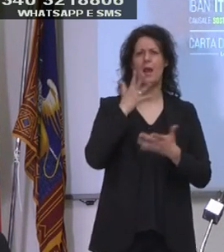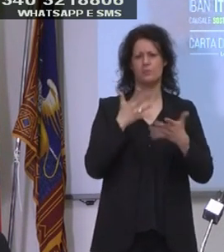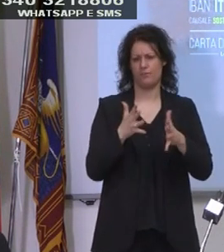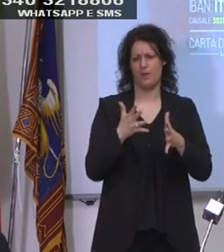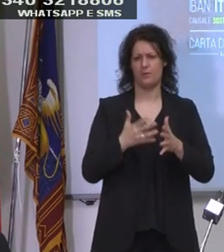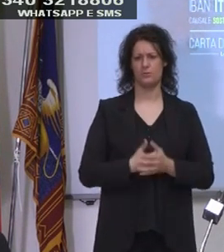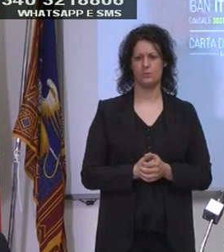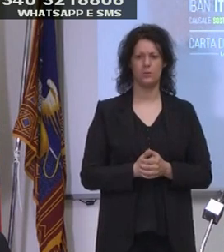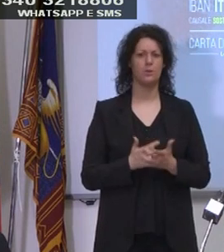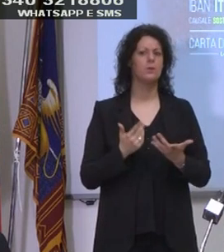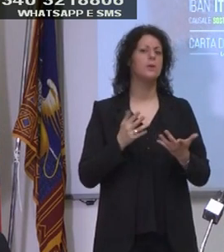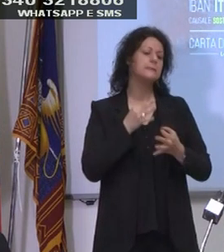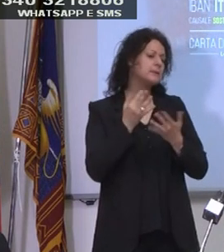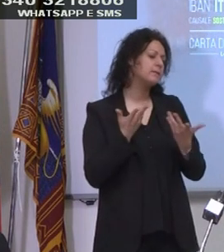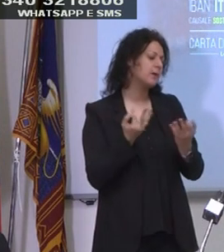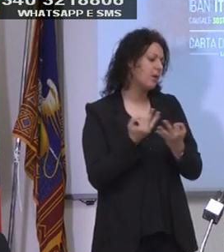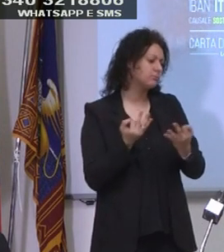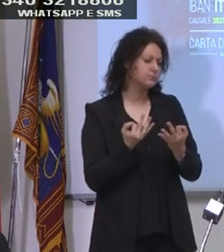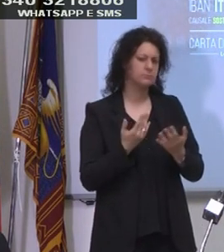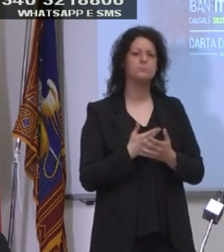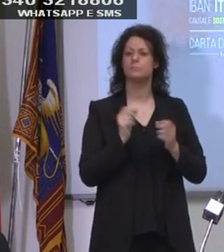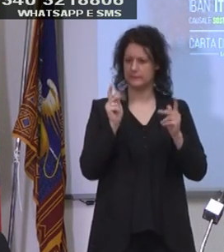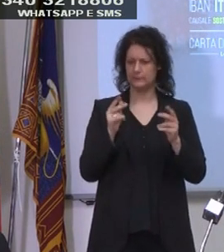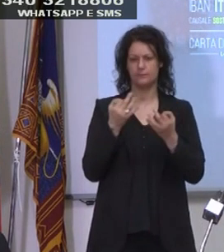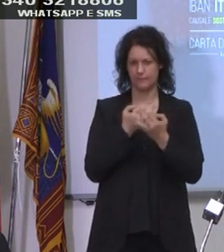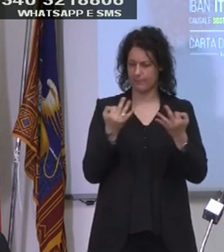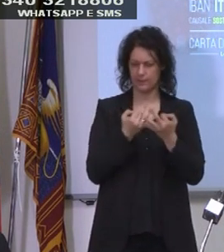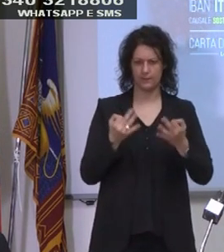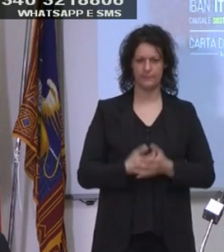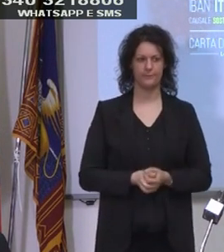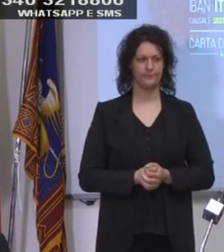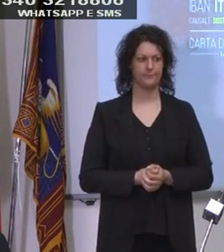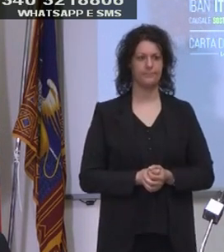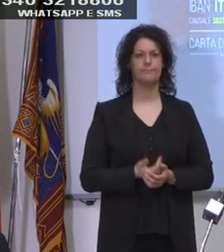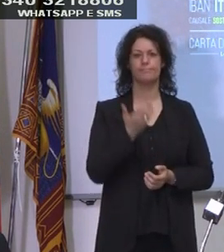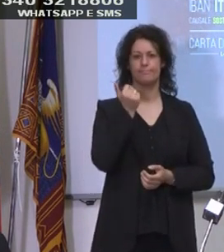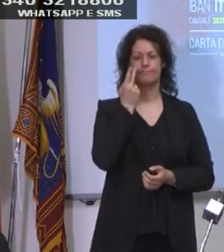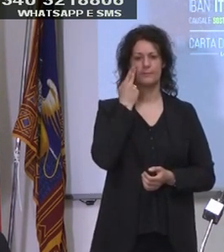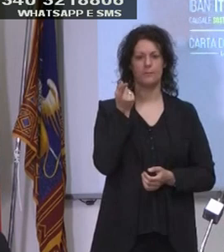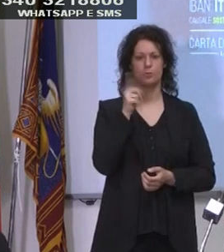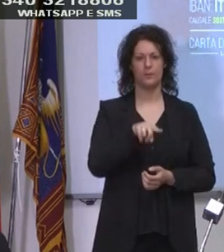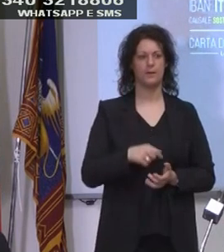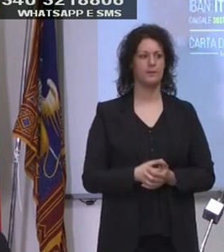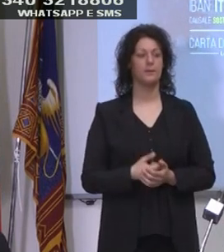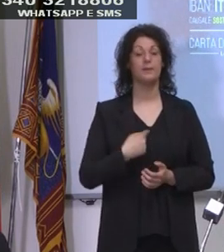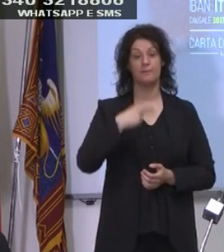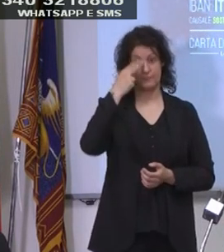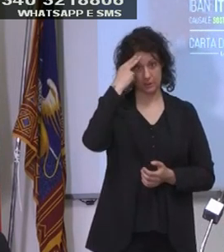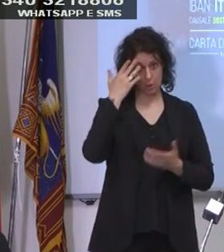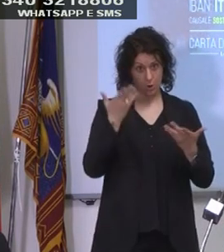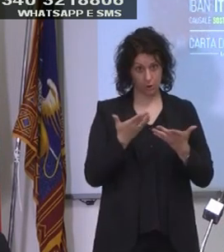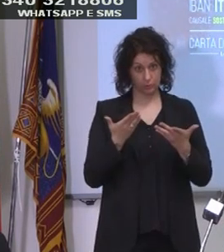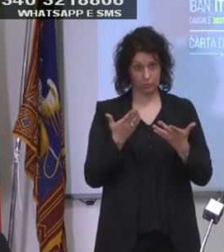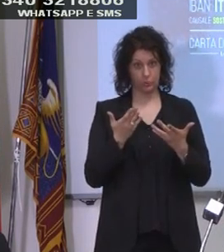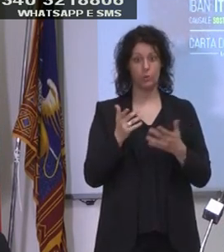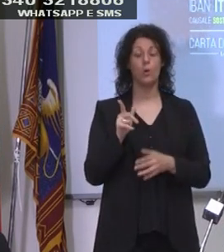era entrata prima. Sì. D'accordo, grazie. Grazie, arrivederci a domani. Vi ricordo che dal lunedì, lo dico a